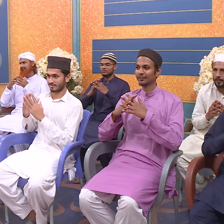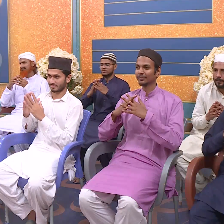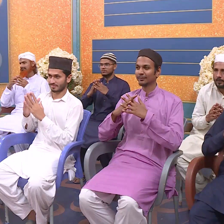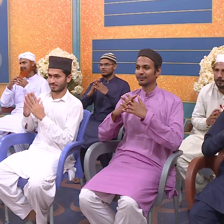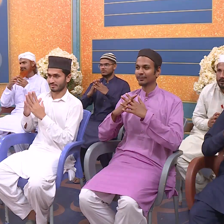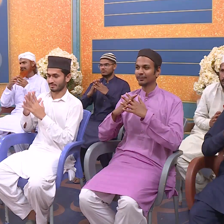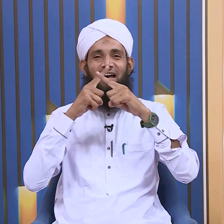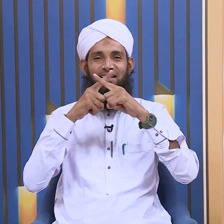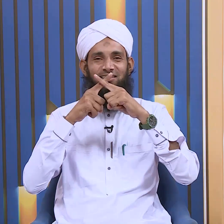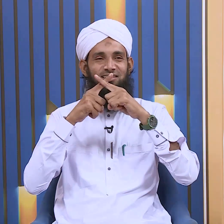ڈبلیو. ایکس,